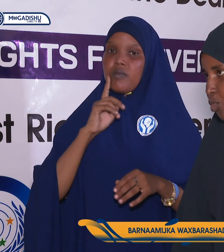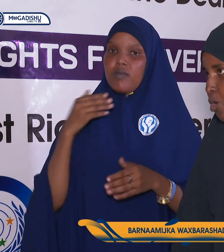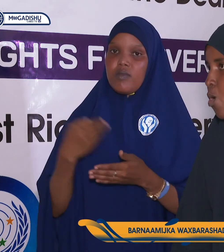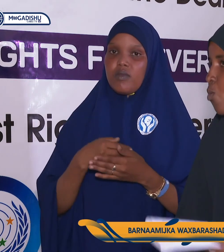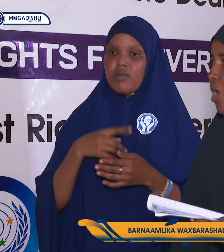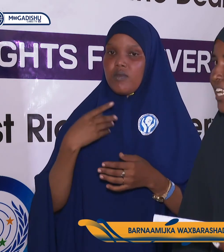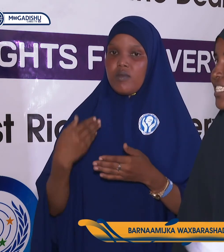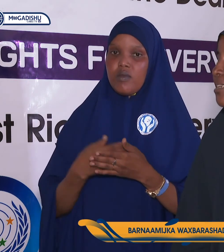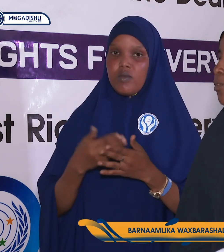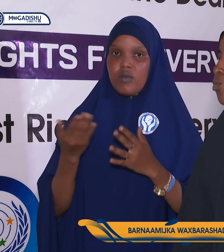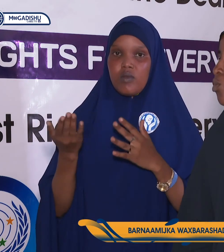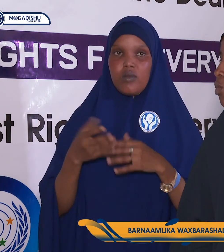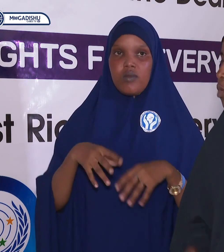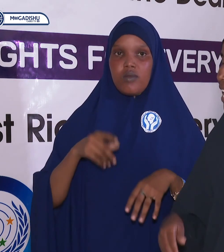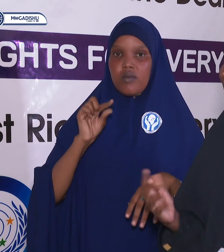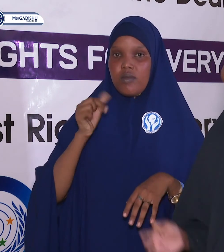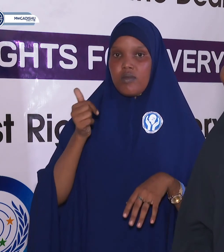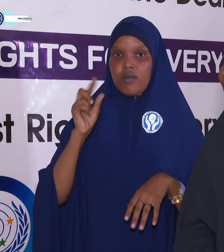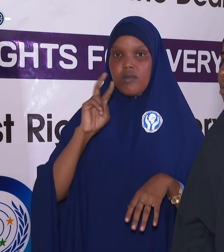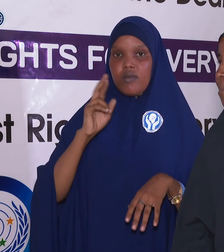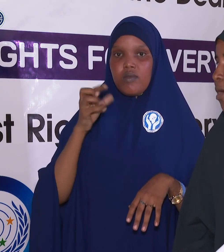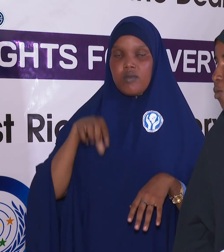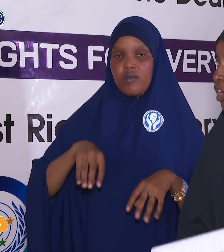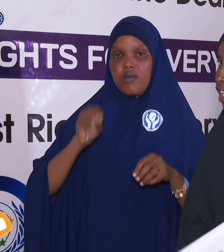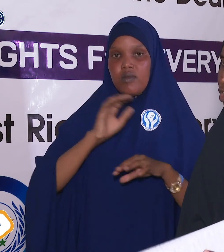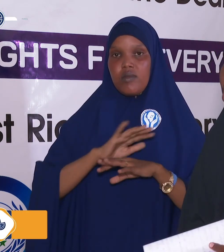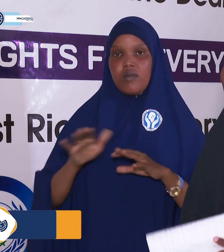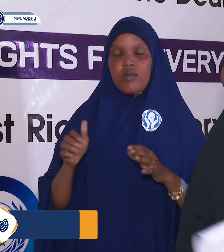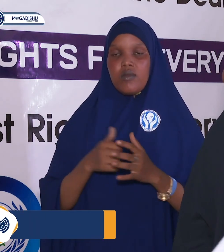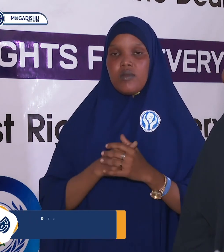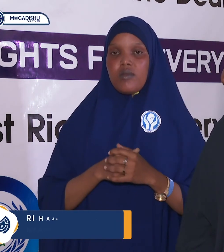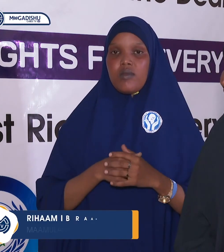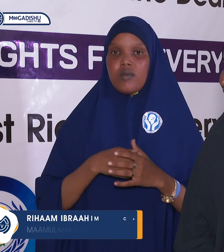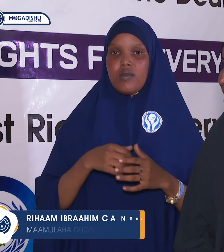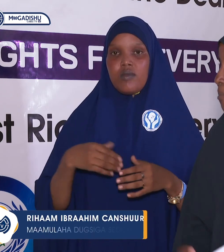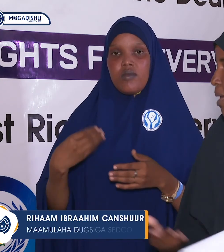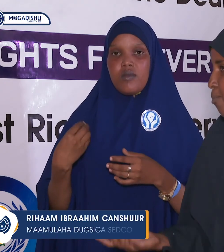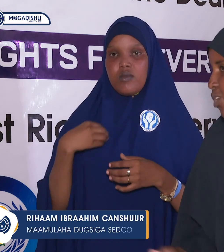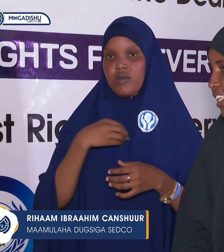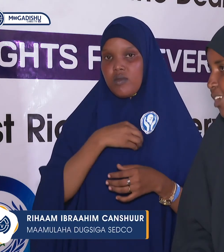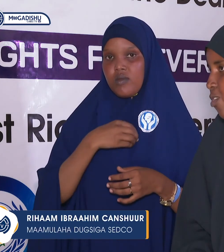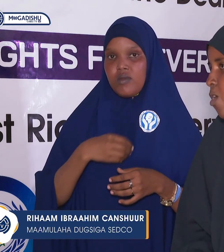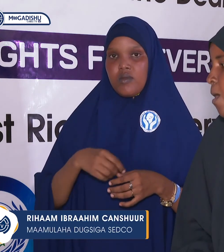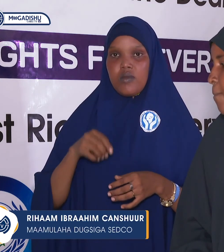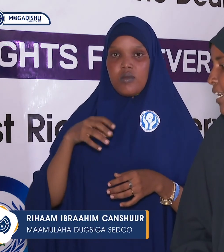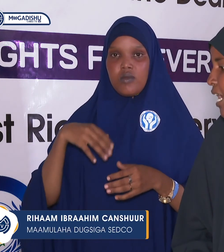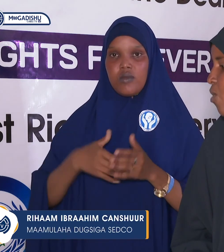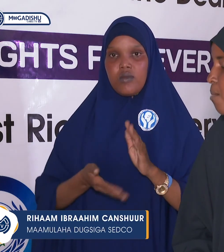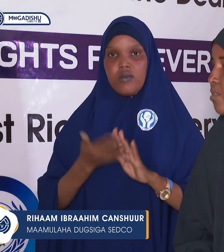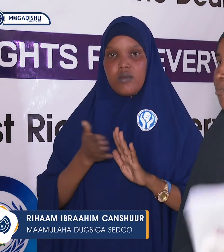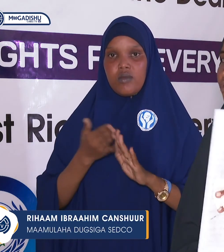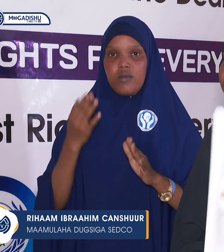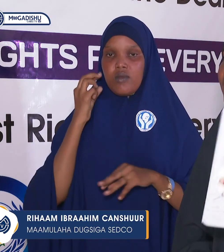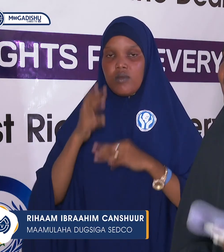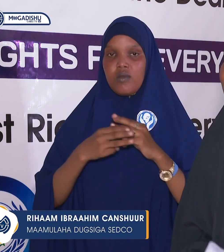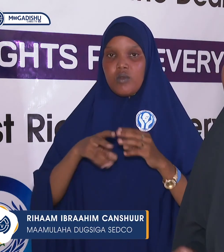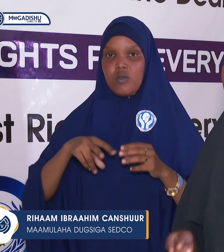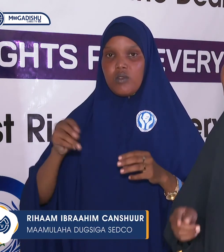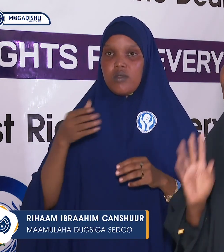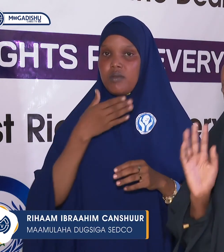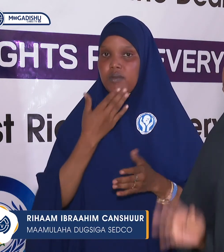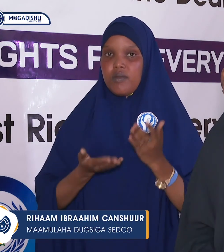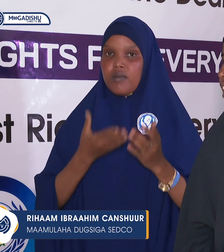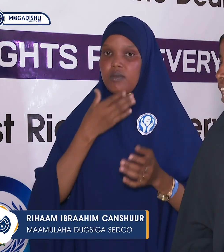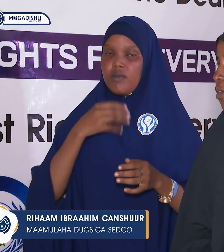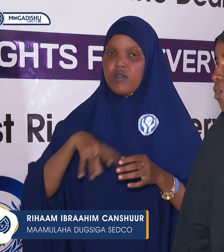joog doonto waa nasiib adduunyadu waa laga tagaya waxa macquul ah in hooyada xil degdeg ka tagto ama abuu ka tago marka waa miim qof binaadamka